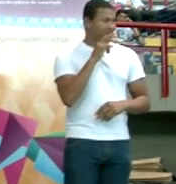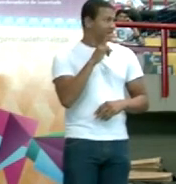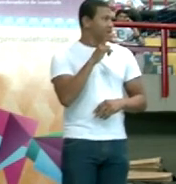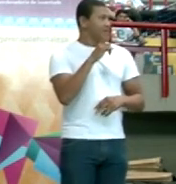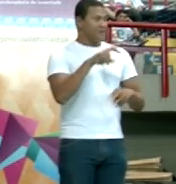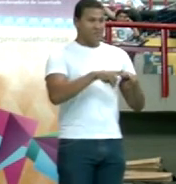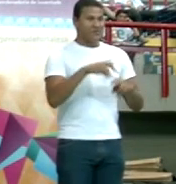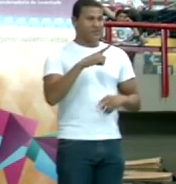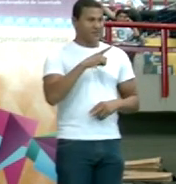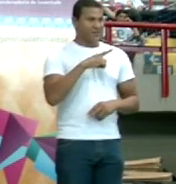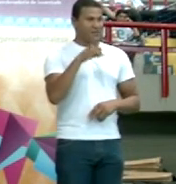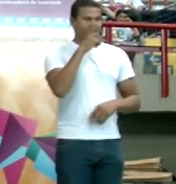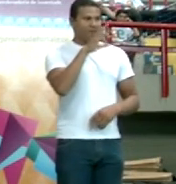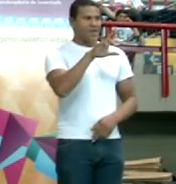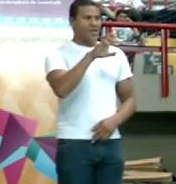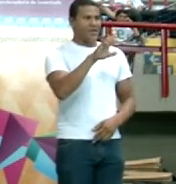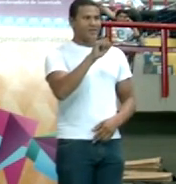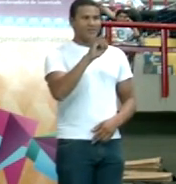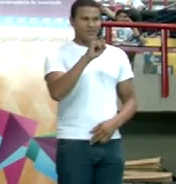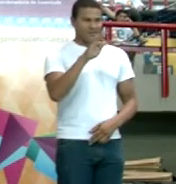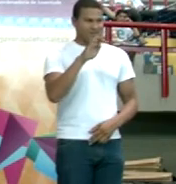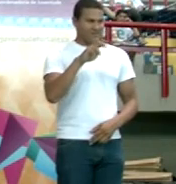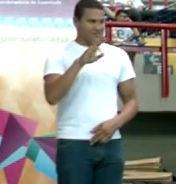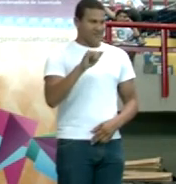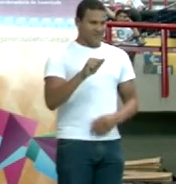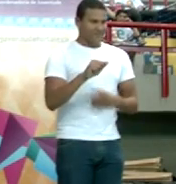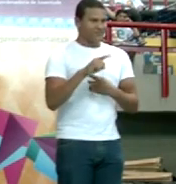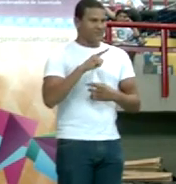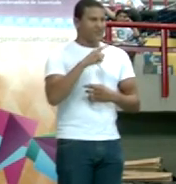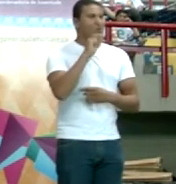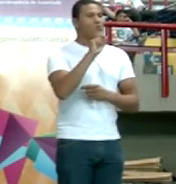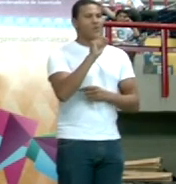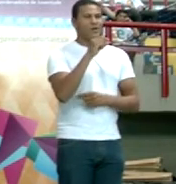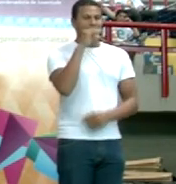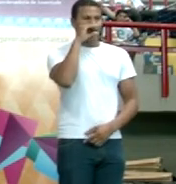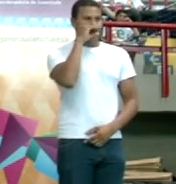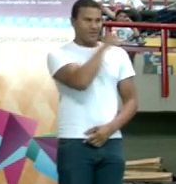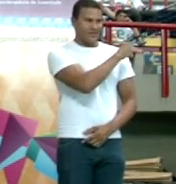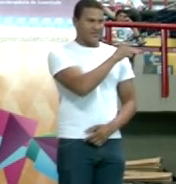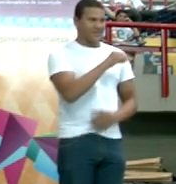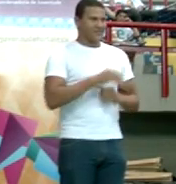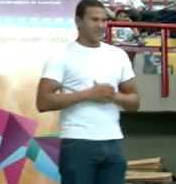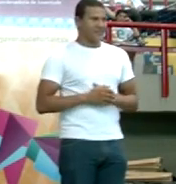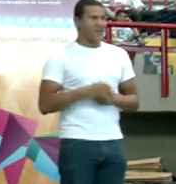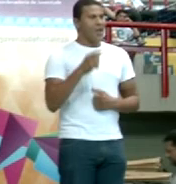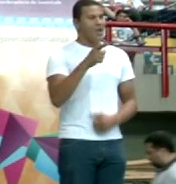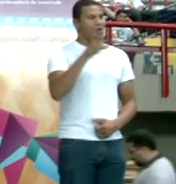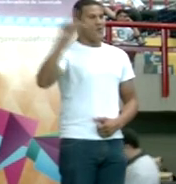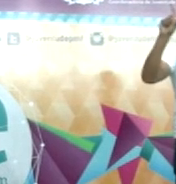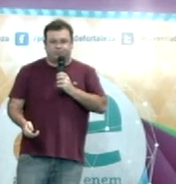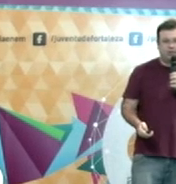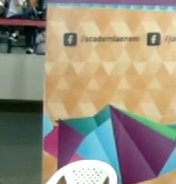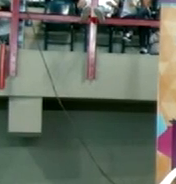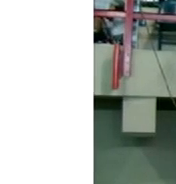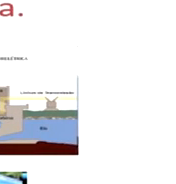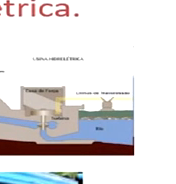Aquecer. Aquecer. Fui claro? Agora vamos falar de outro material elétrico.